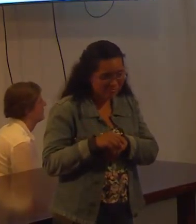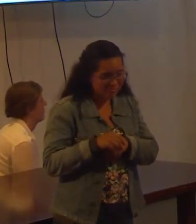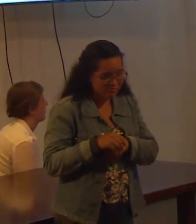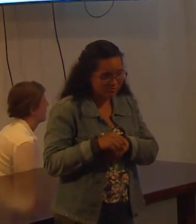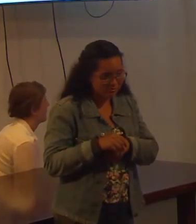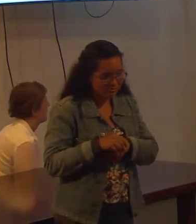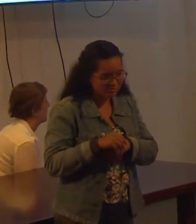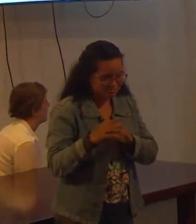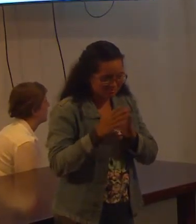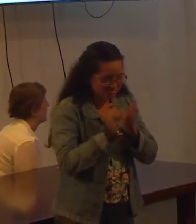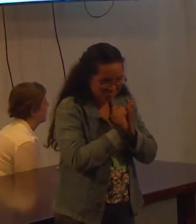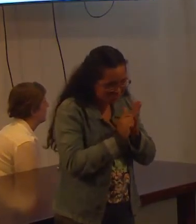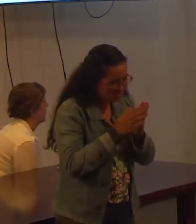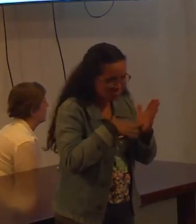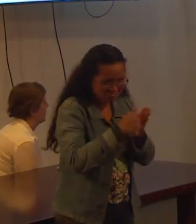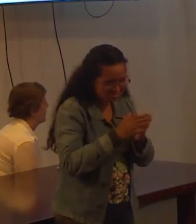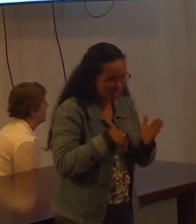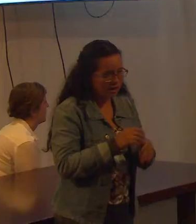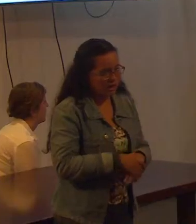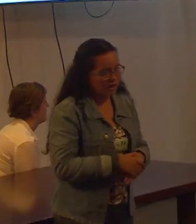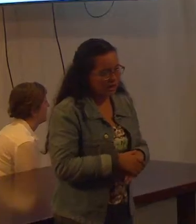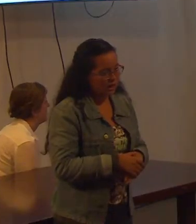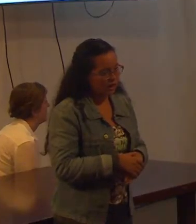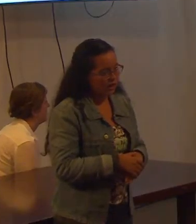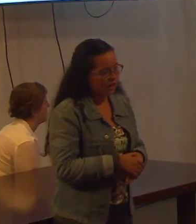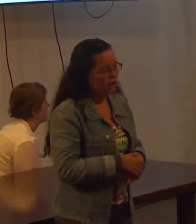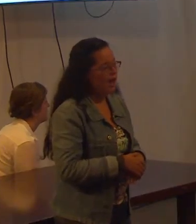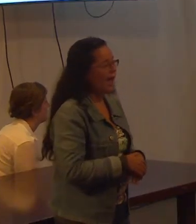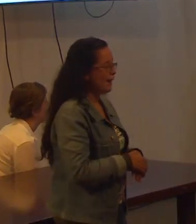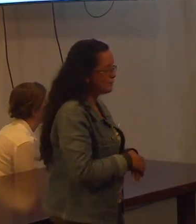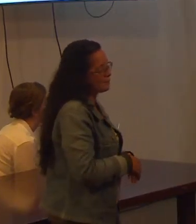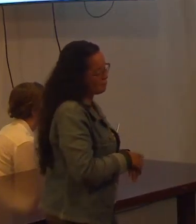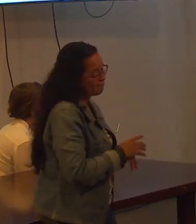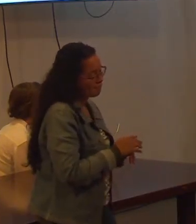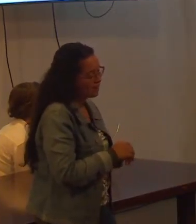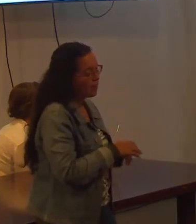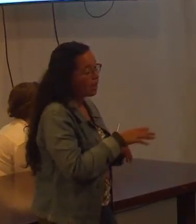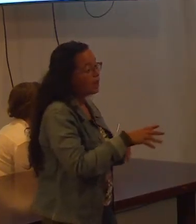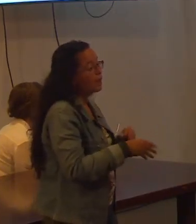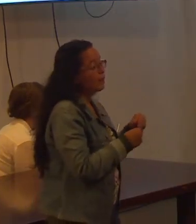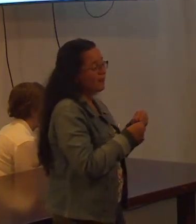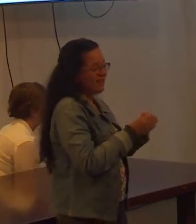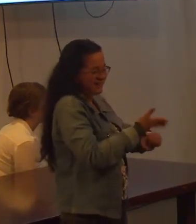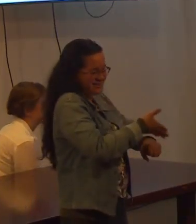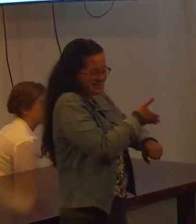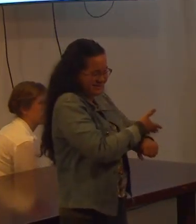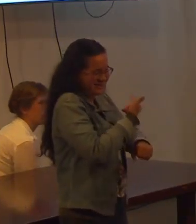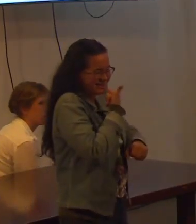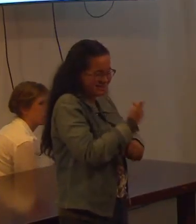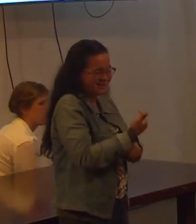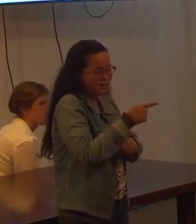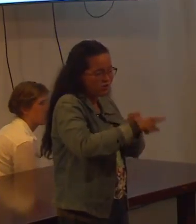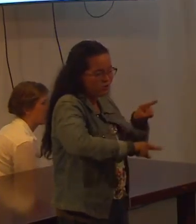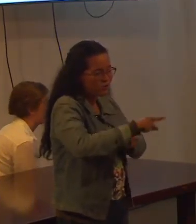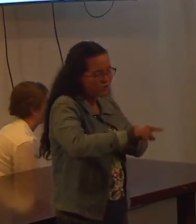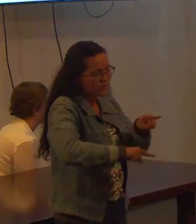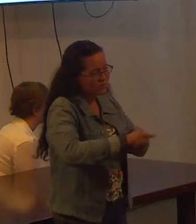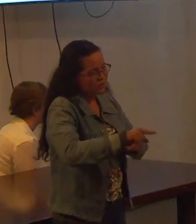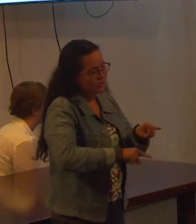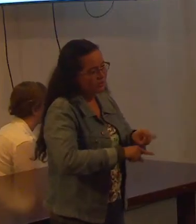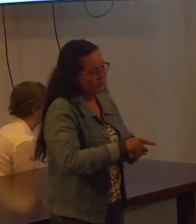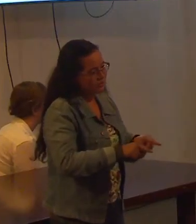también resaltando los momentos en los cuales, como les venía mencionando, había un grupo